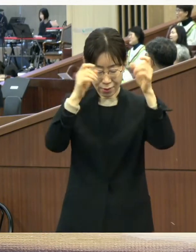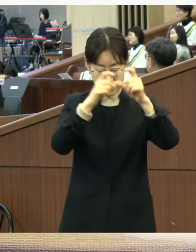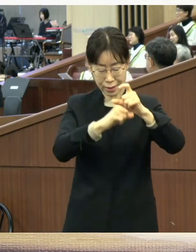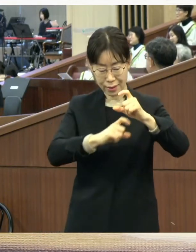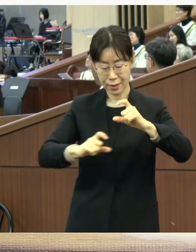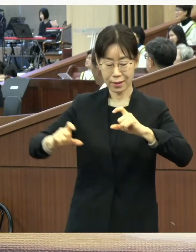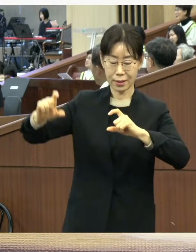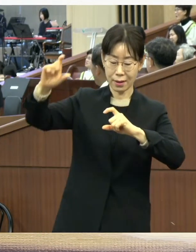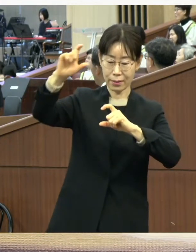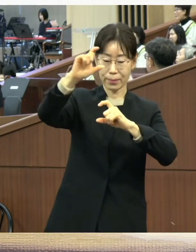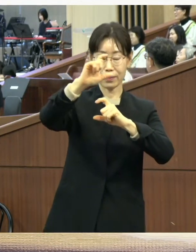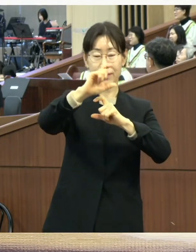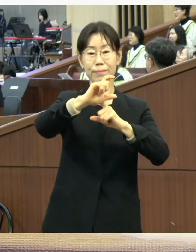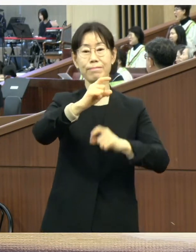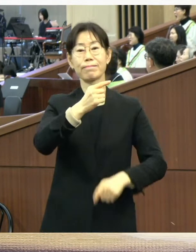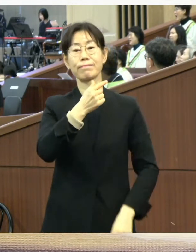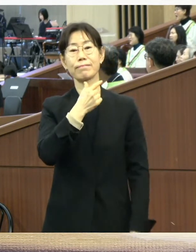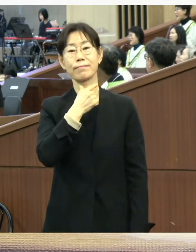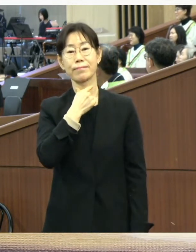간절히 더